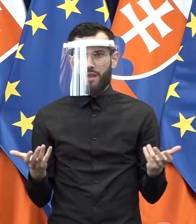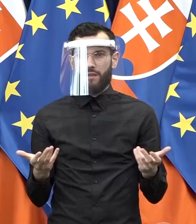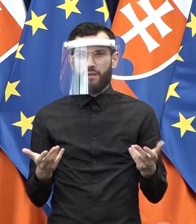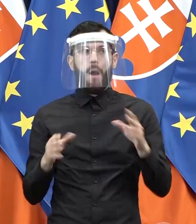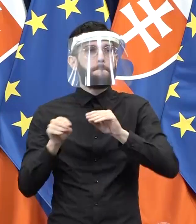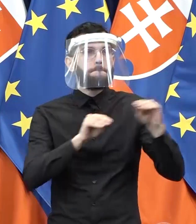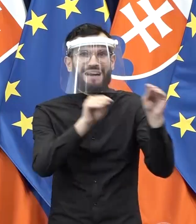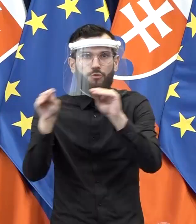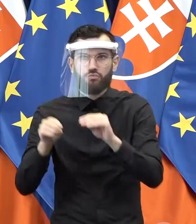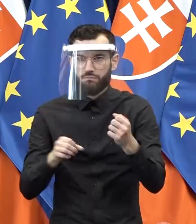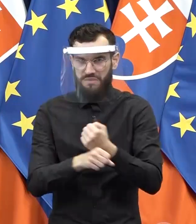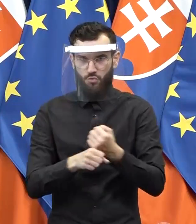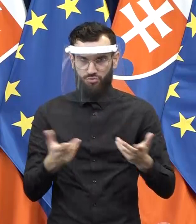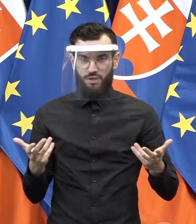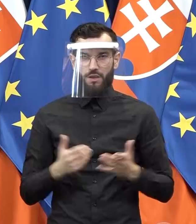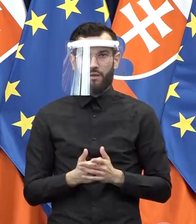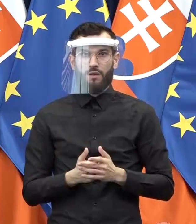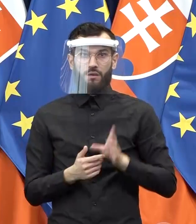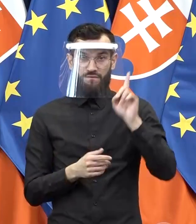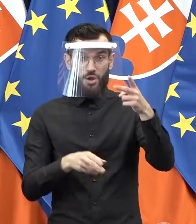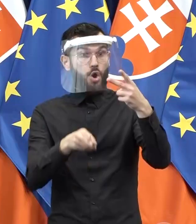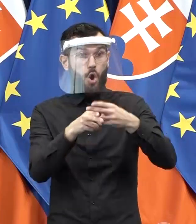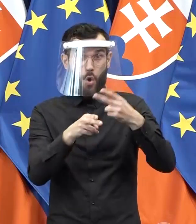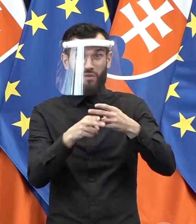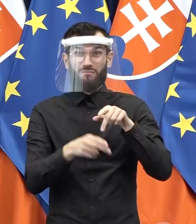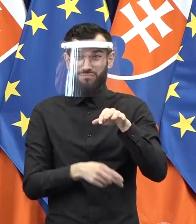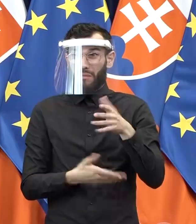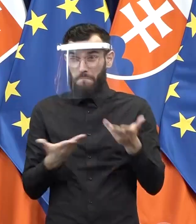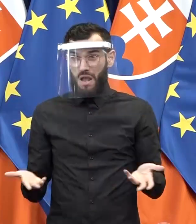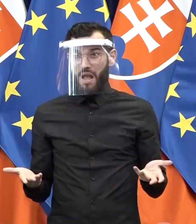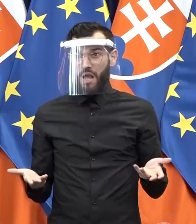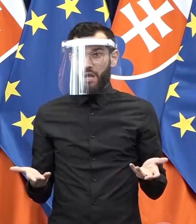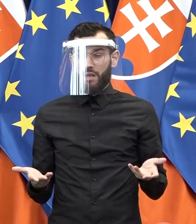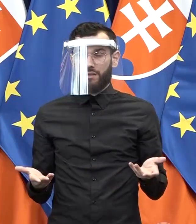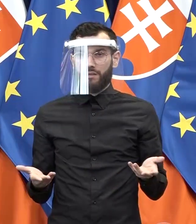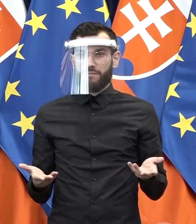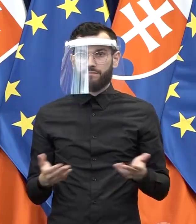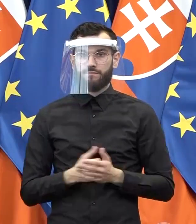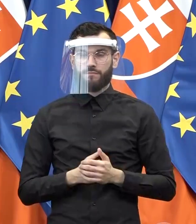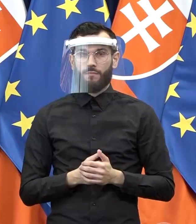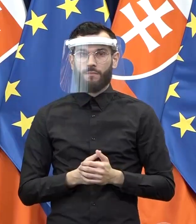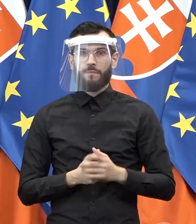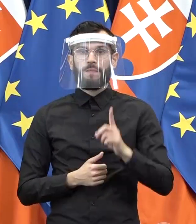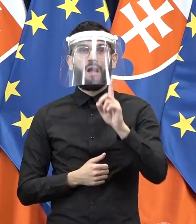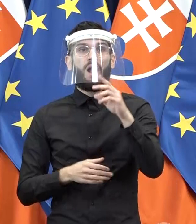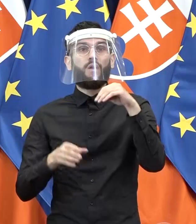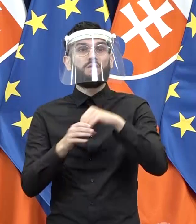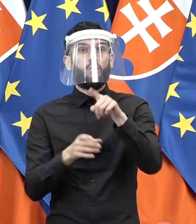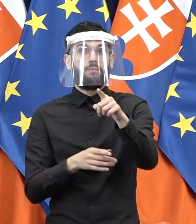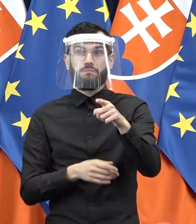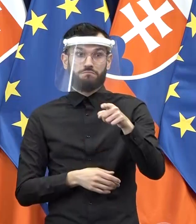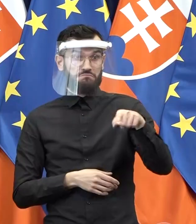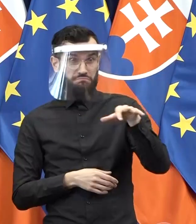zbytočným presunom hromadnou dopravou, lebo jednoducho tí nakazení medzi nami sú. Len tí, ktorí medzi nami sú a